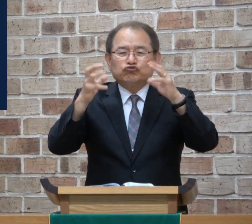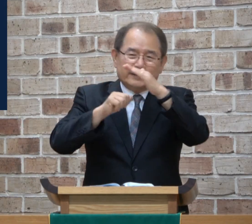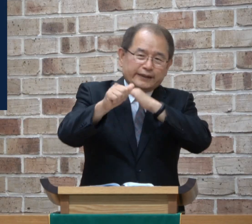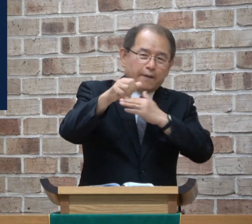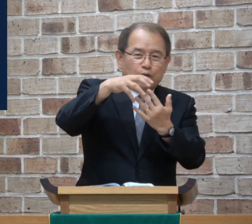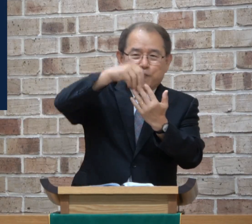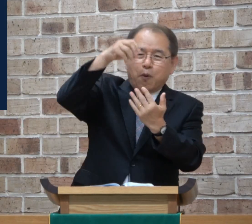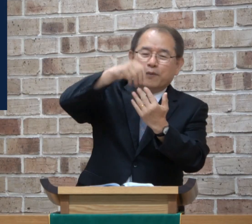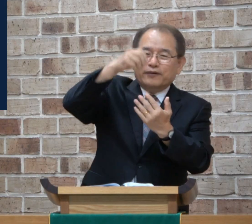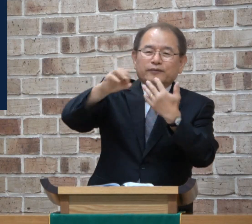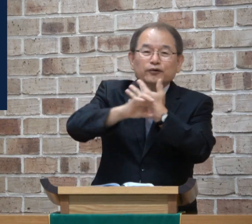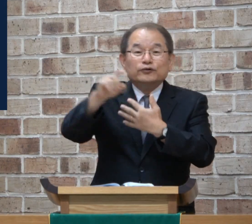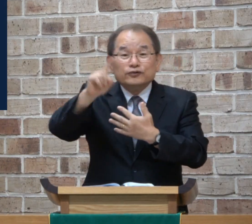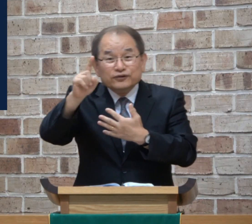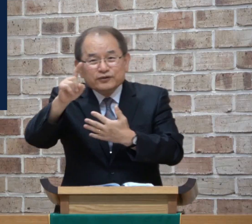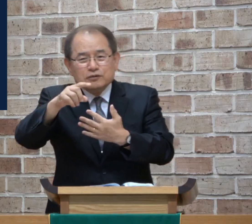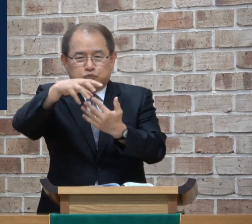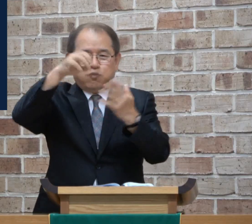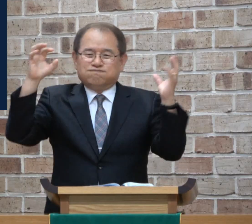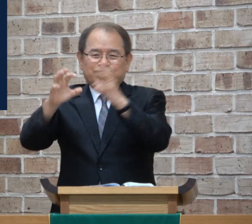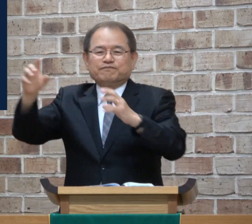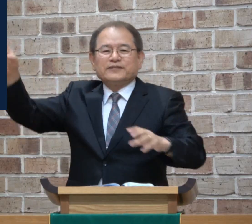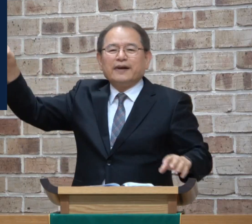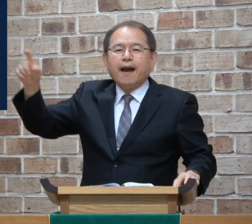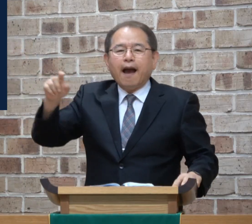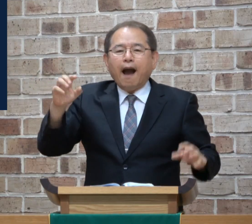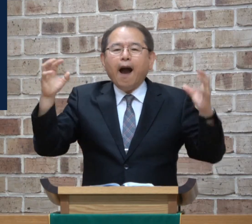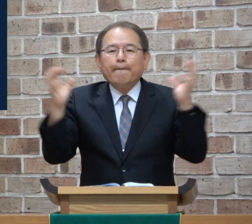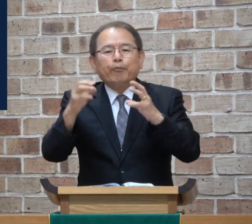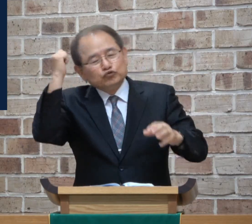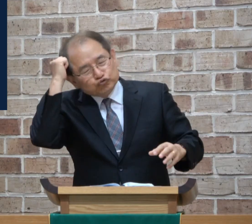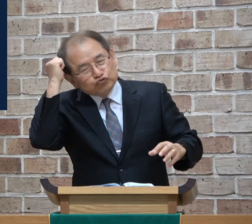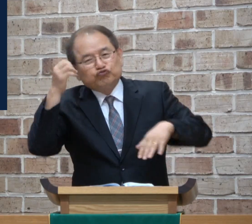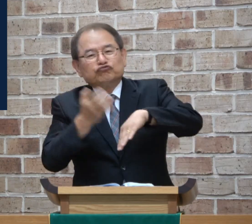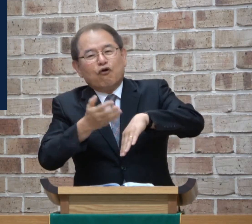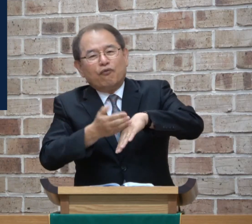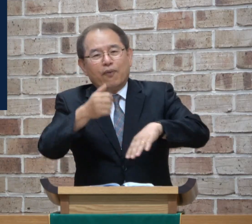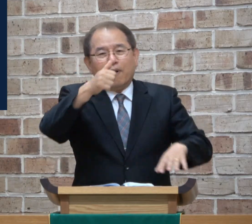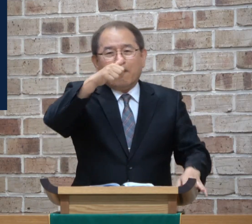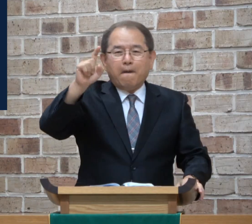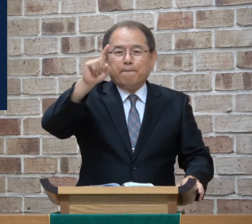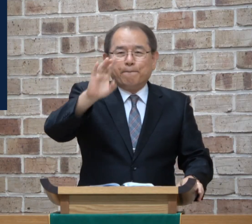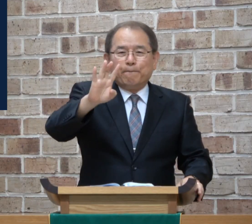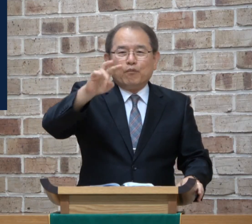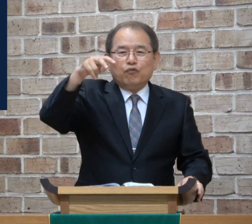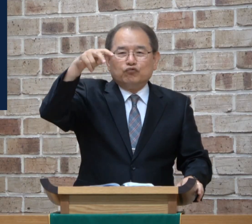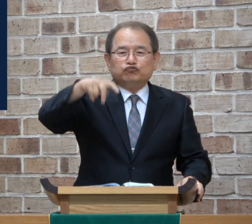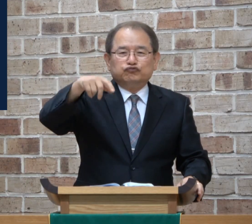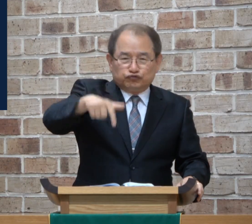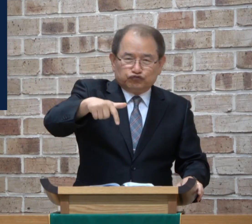우리나라 대표 선수들을 뽑아서 한꺼번에 모여서 하계 합숙훈련을 합니다.